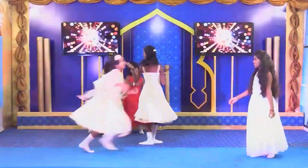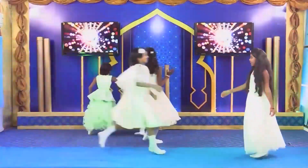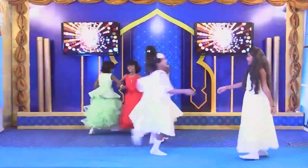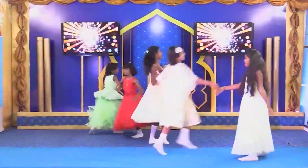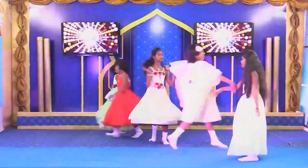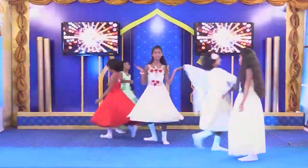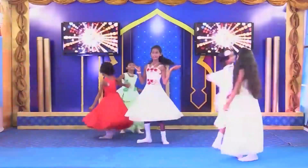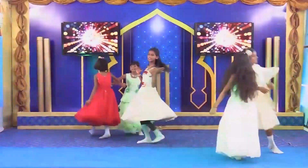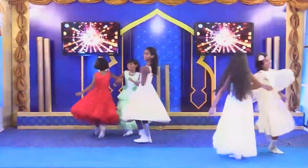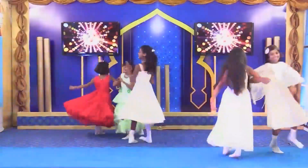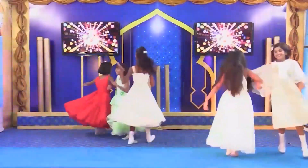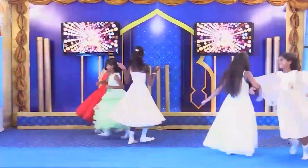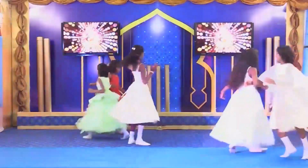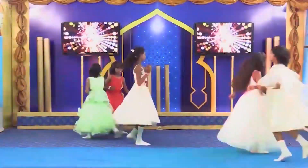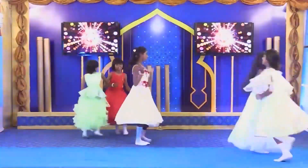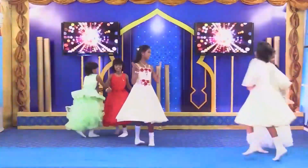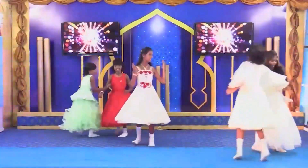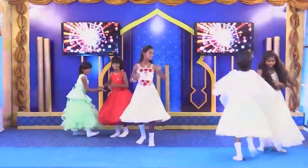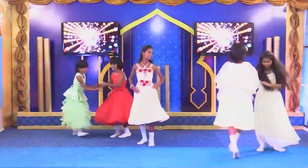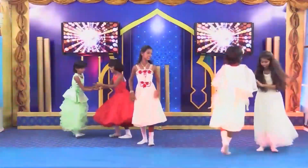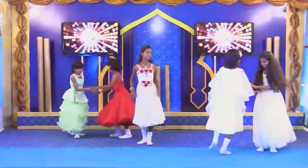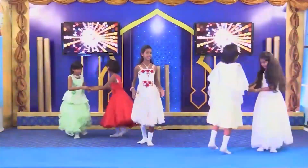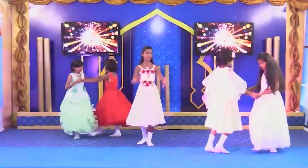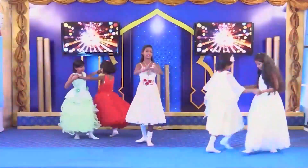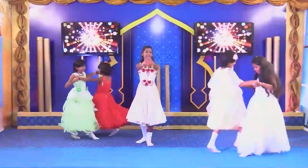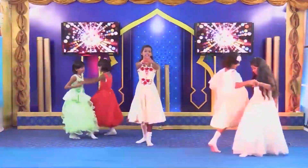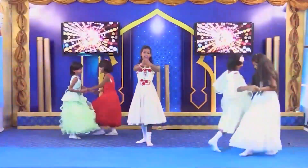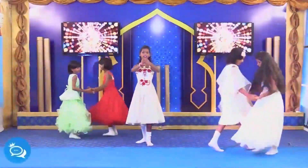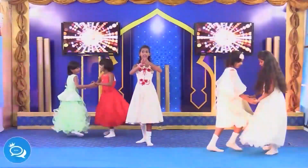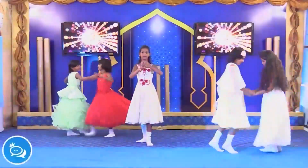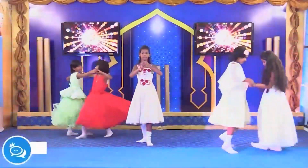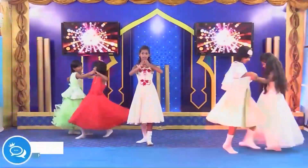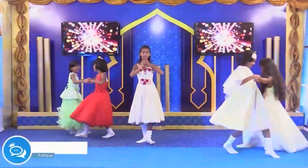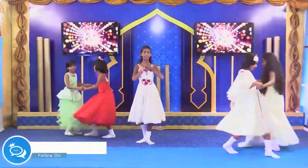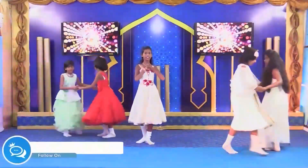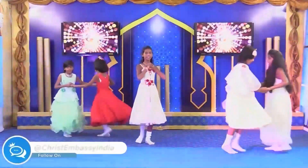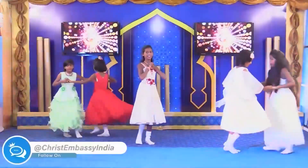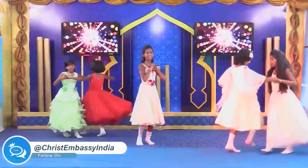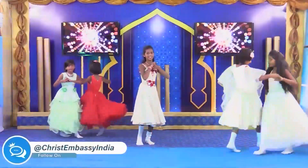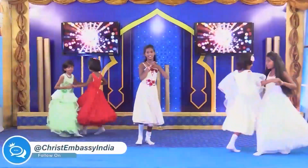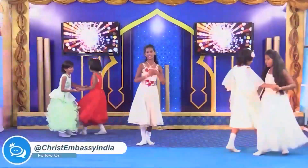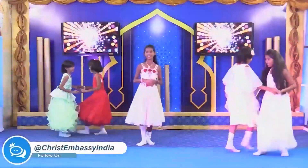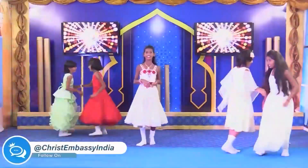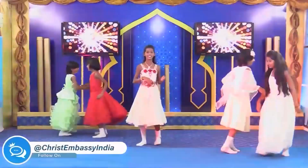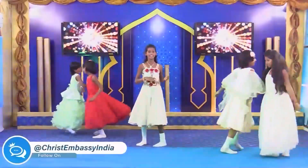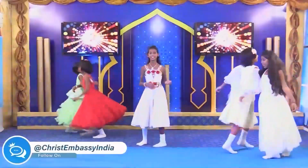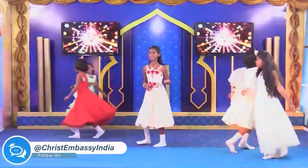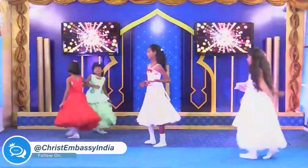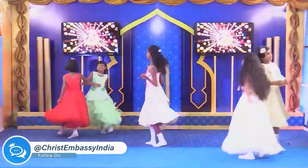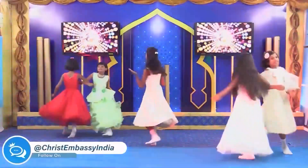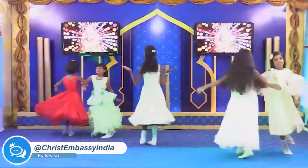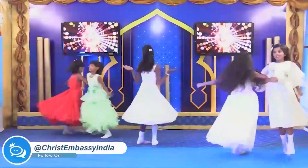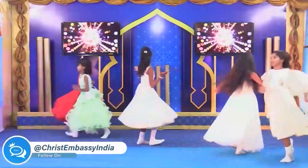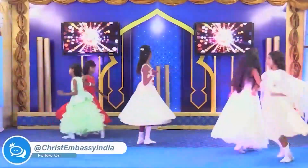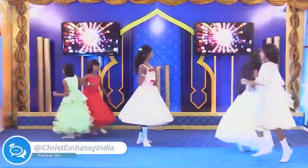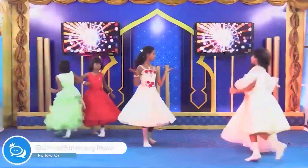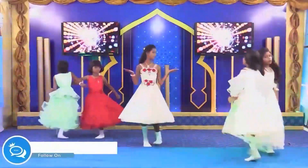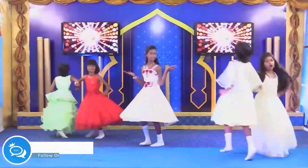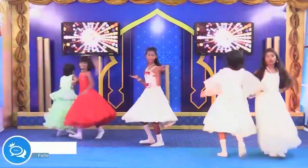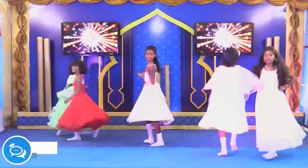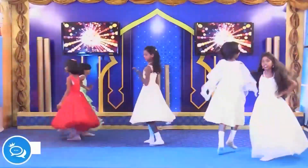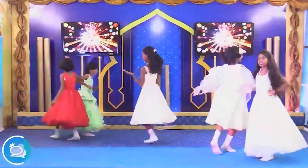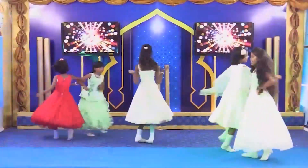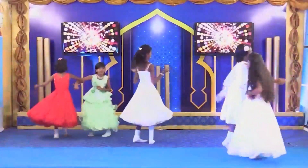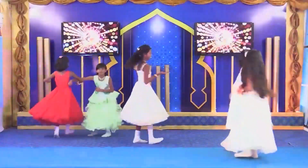साथ साथ हम तो चलते रहे, तेरा हाथ हाथ हम तो थामे रहे। साथ साथ हम